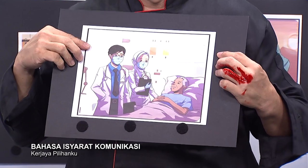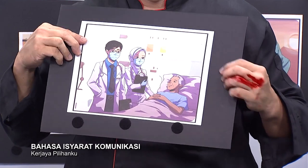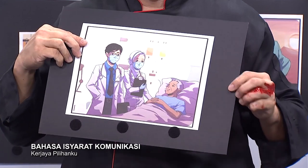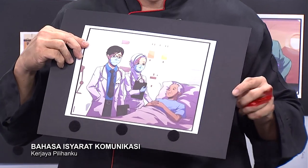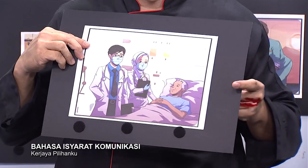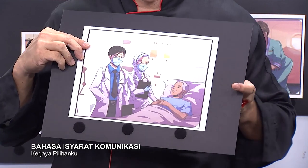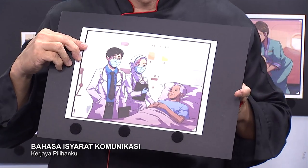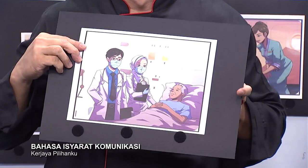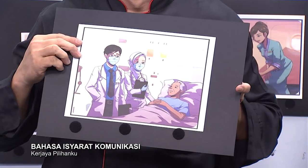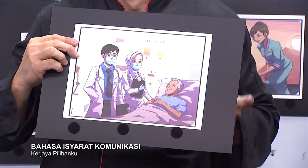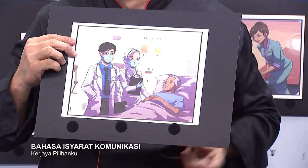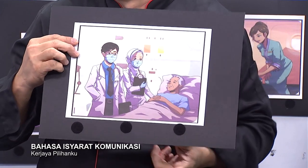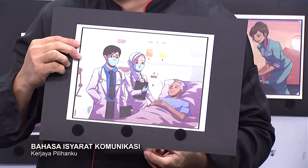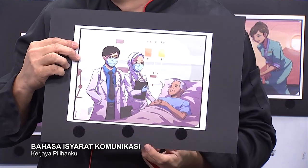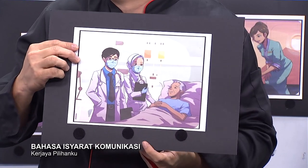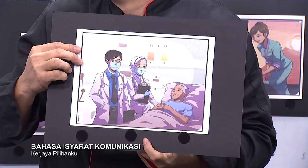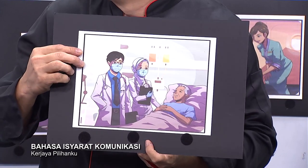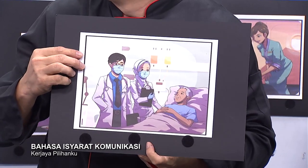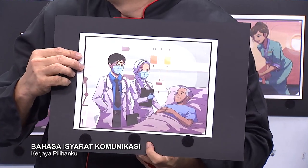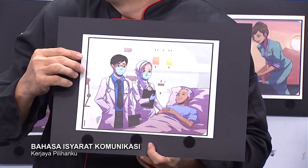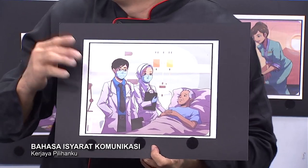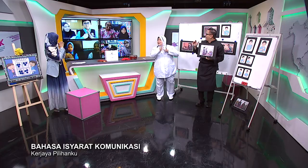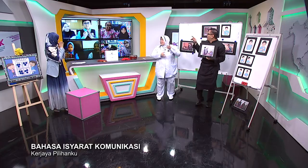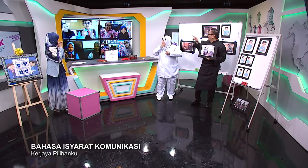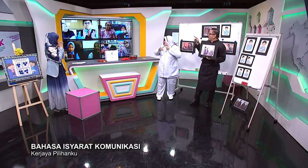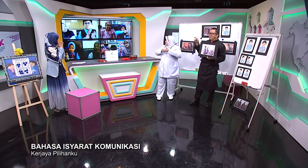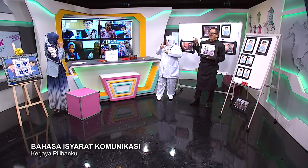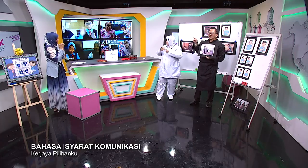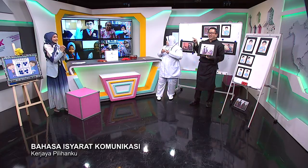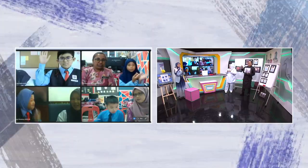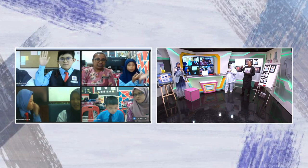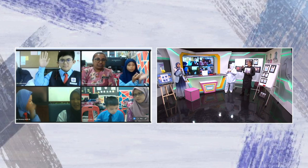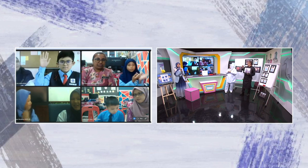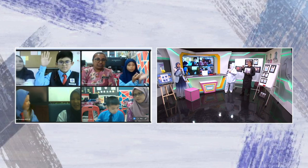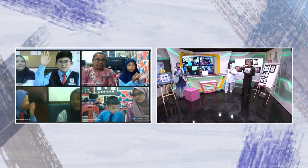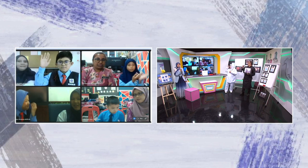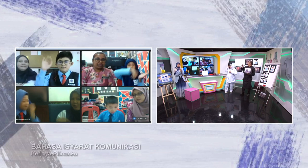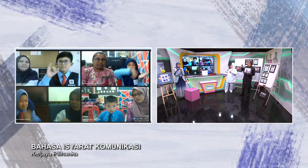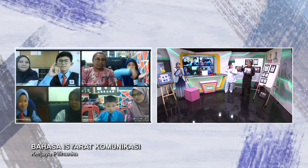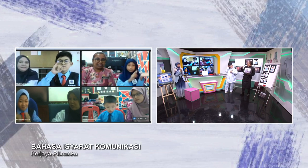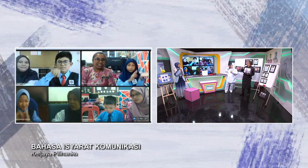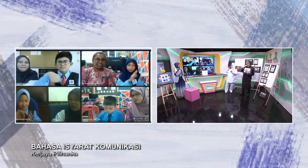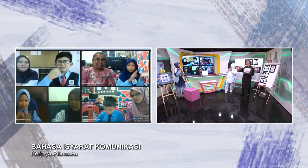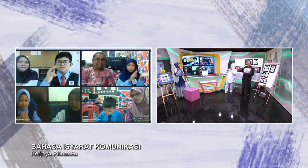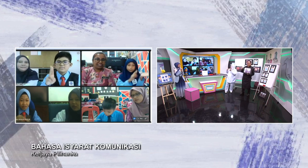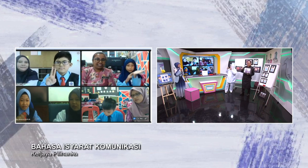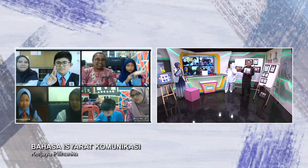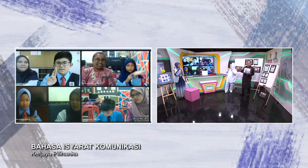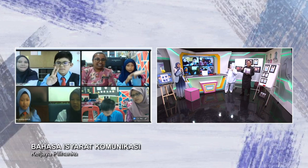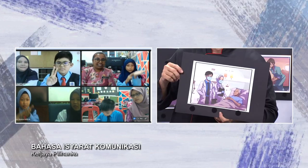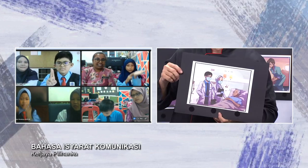Boleh. Siapa nak cuba? Isyarat. Okey, cikgu. Nampaknya okay, mereka nampak dah buat isyarat dah, cikgu. Okey.